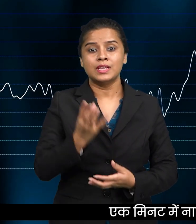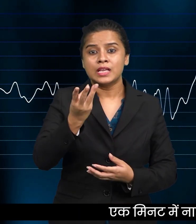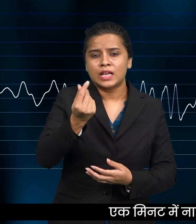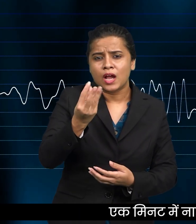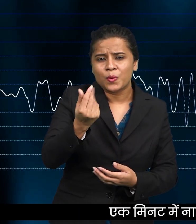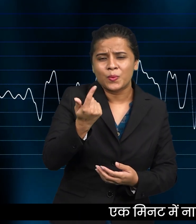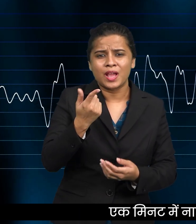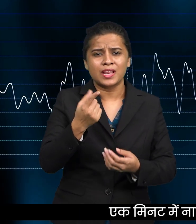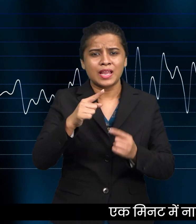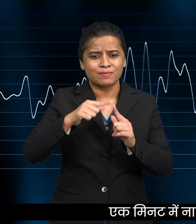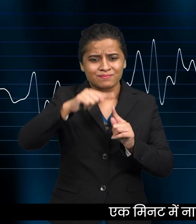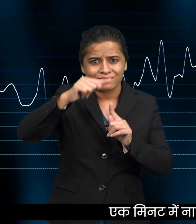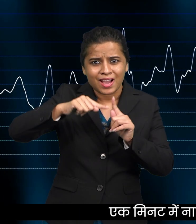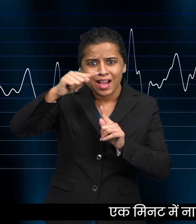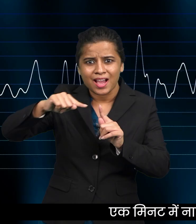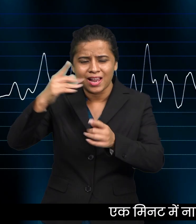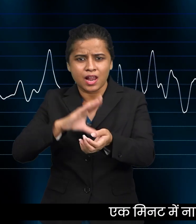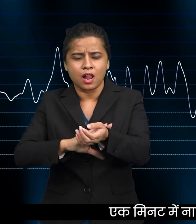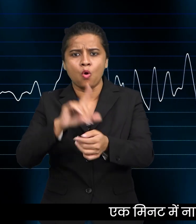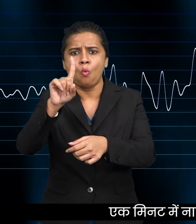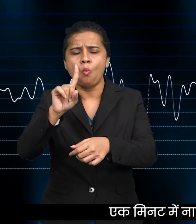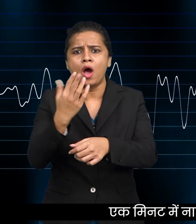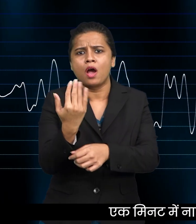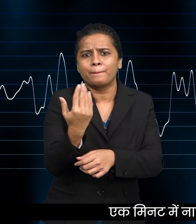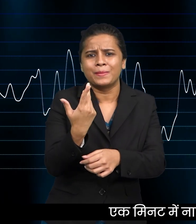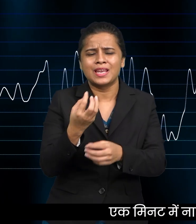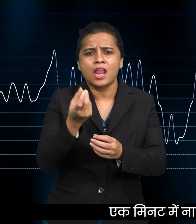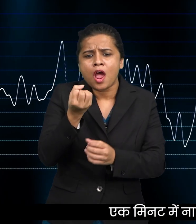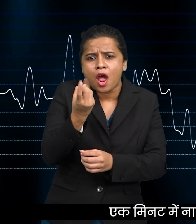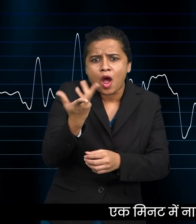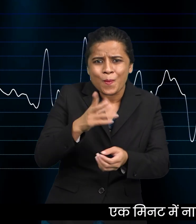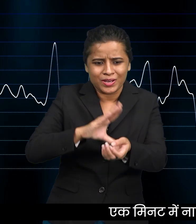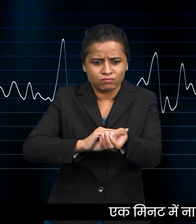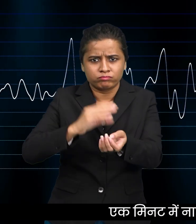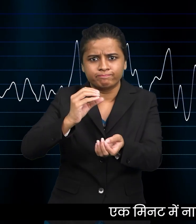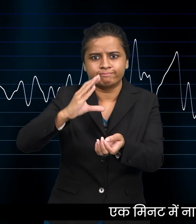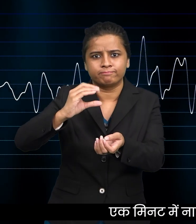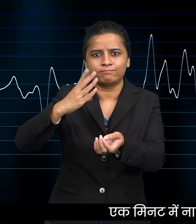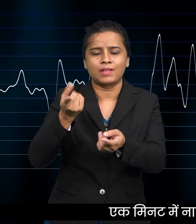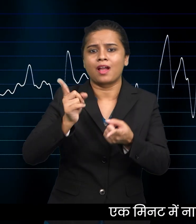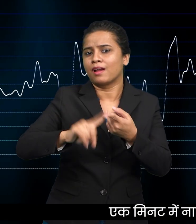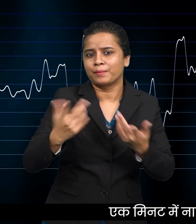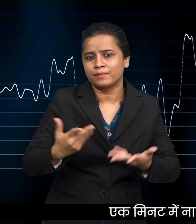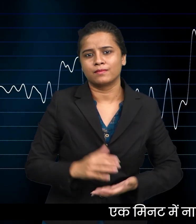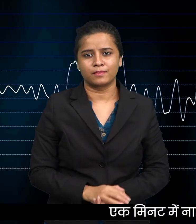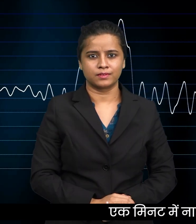1 मिनट में नाड़ी की धड़कनों की संख्या गिनें।